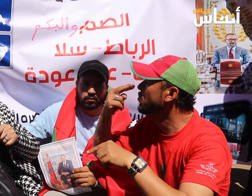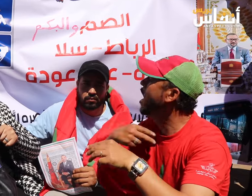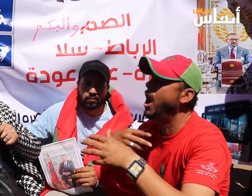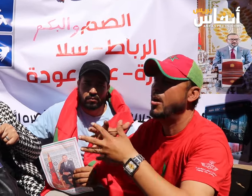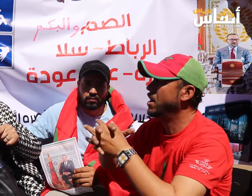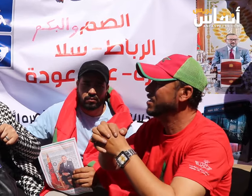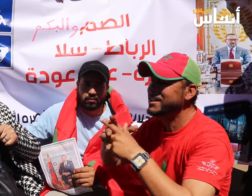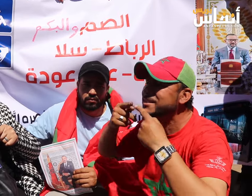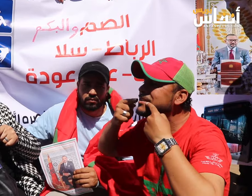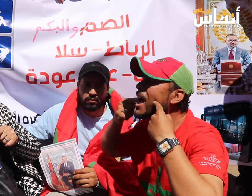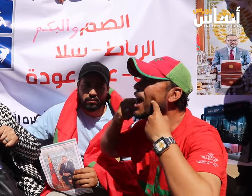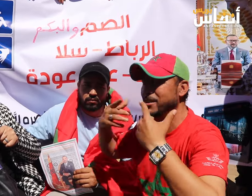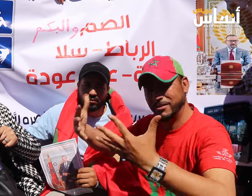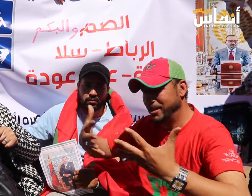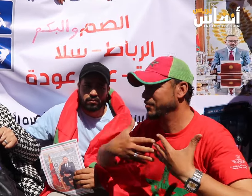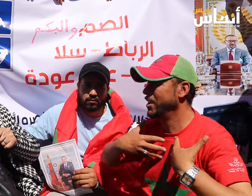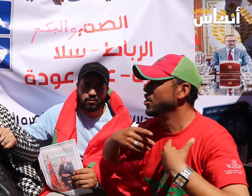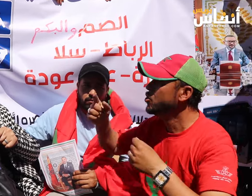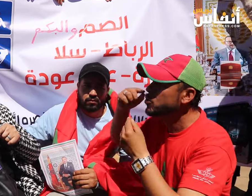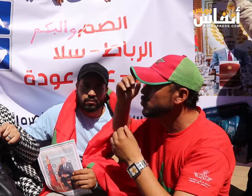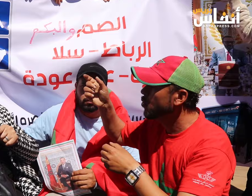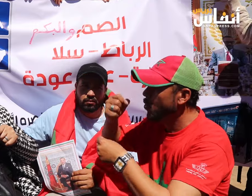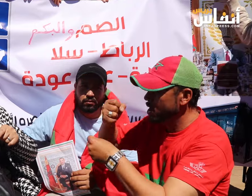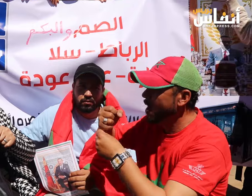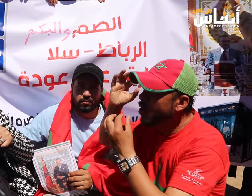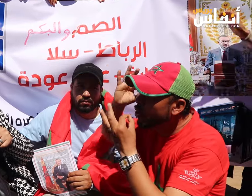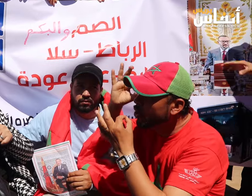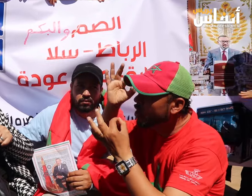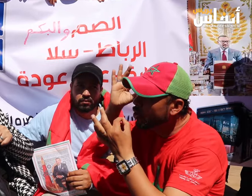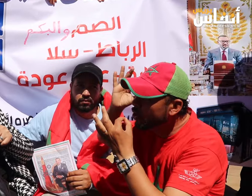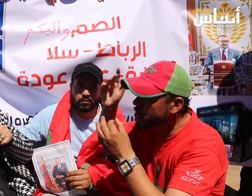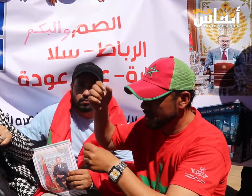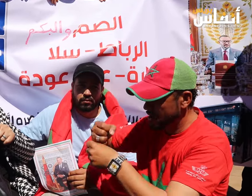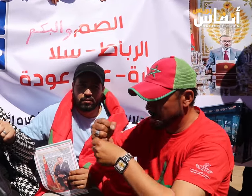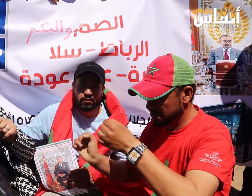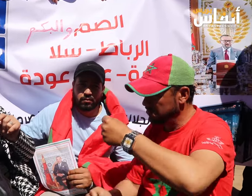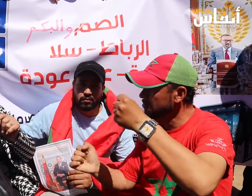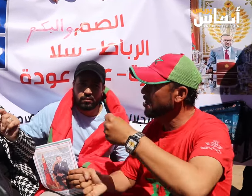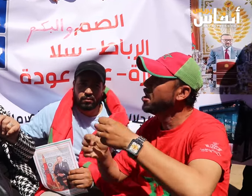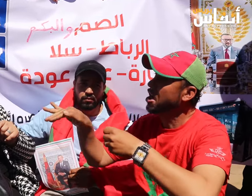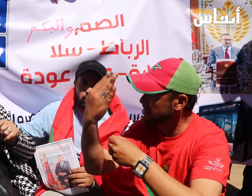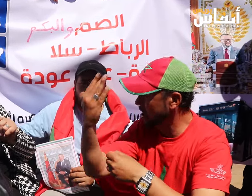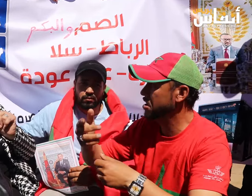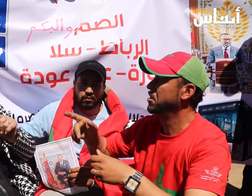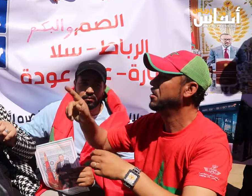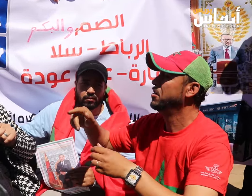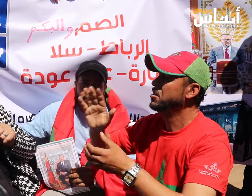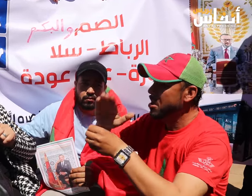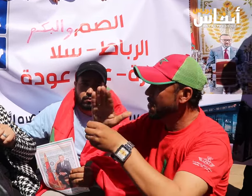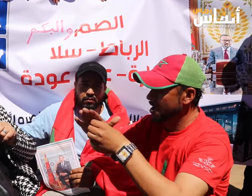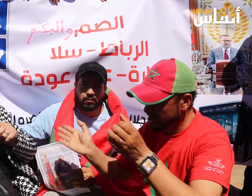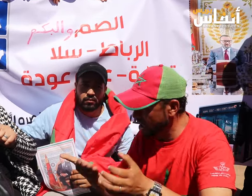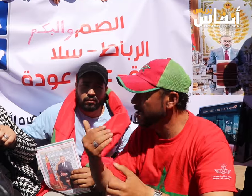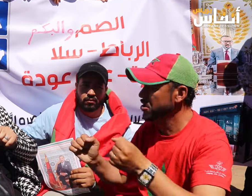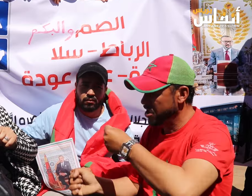احنا راه نفس المعاناه كنعانيوها المعاقين كاملين، ومن حقنا اننا نعيشوا، اللي كيسمع واللي ما